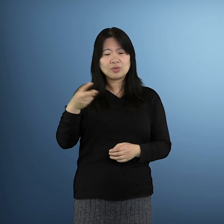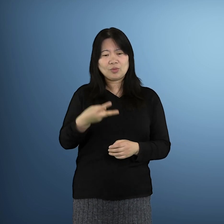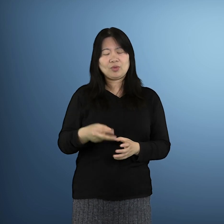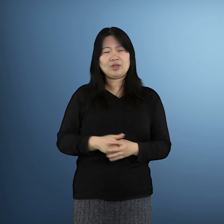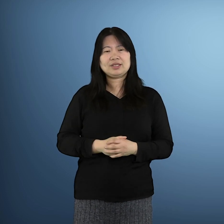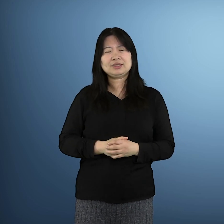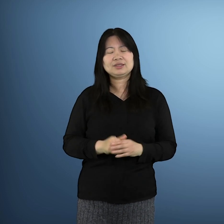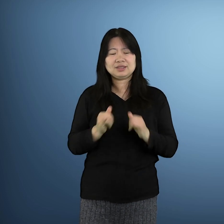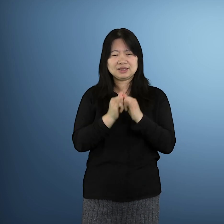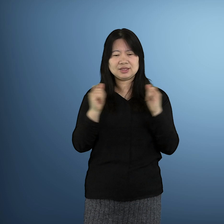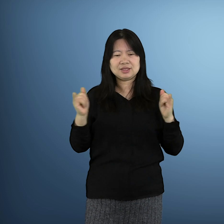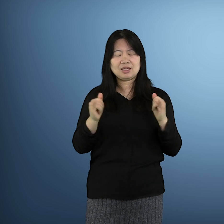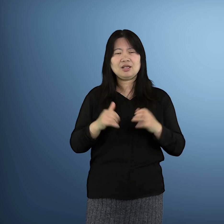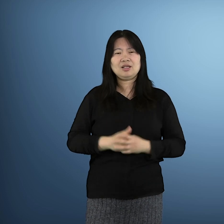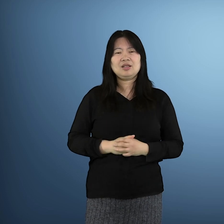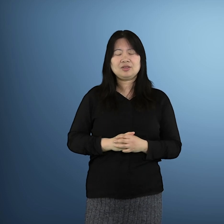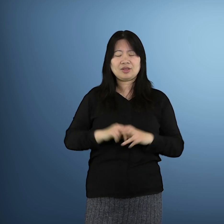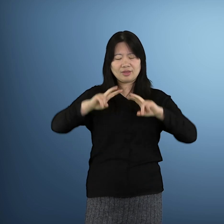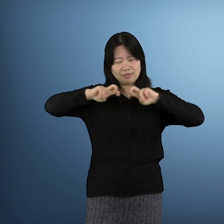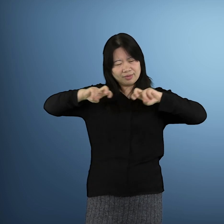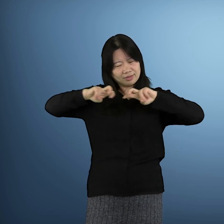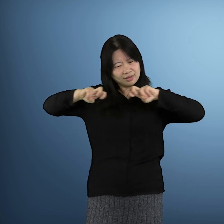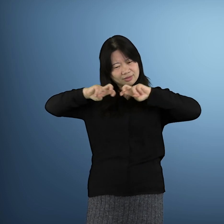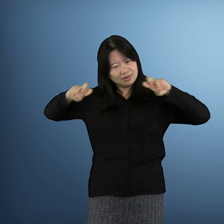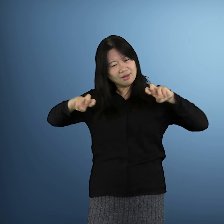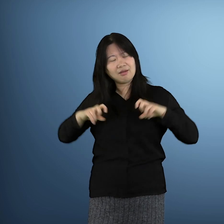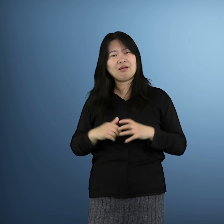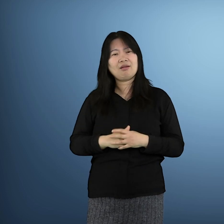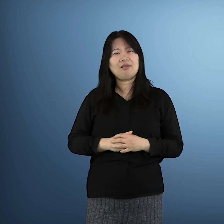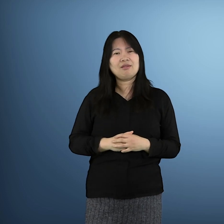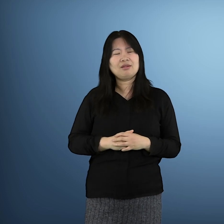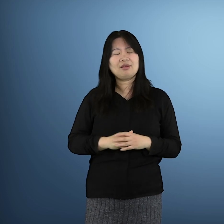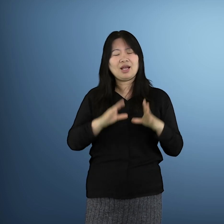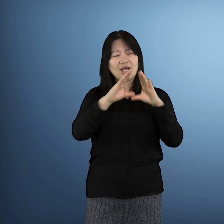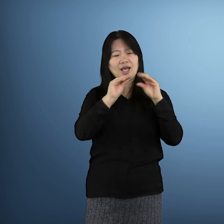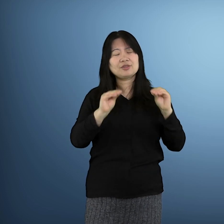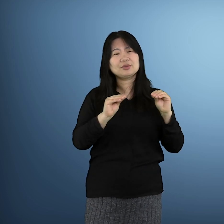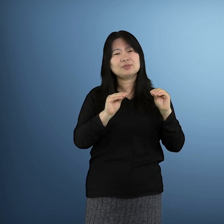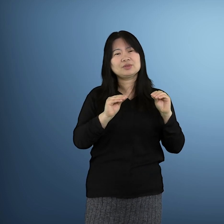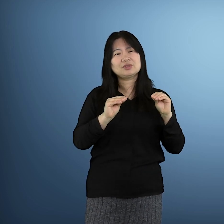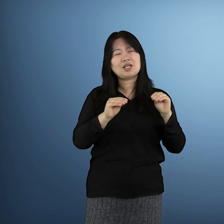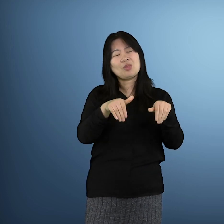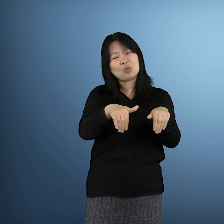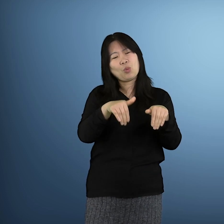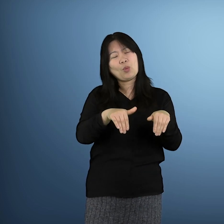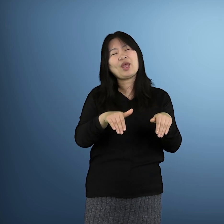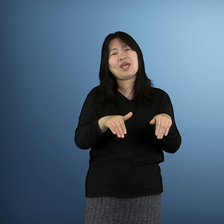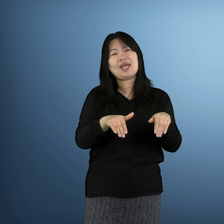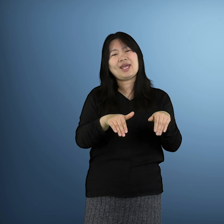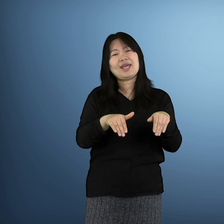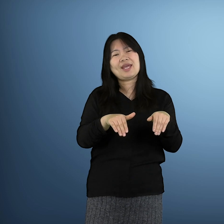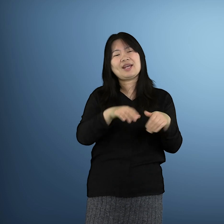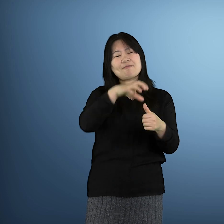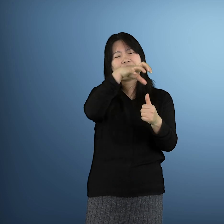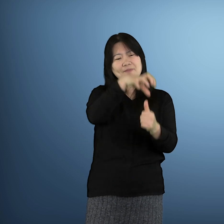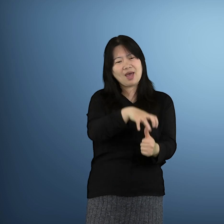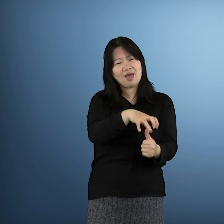그리고 인류는 더 들어가면 이제 애굽의 노예살이를 하게 됩니다.